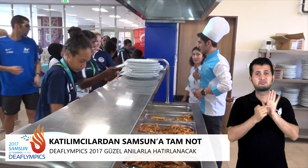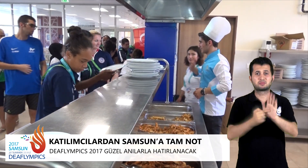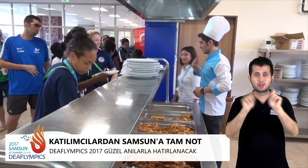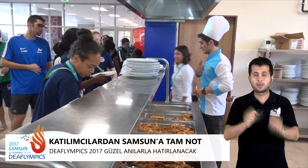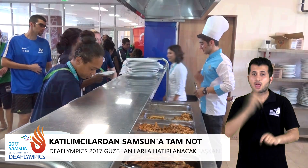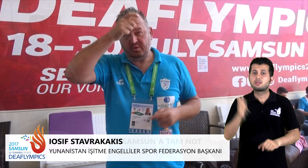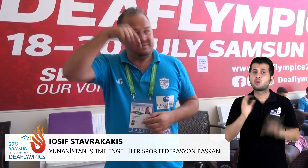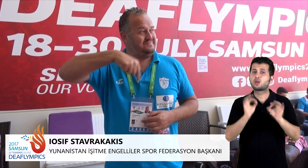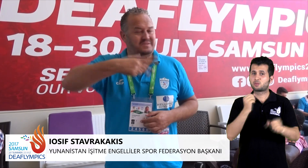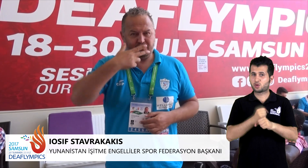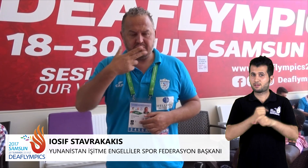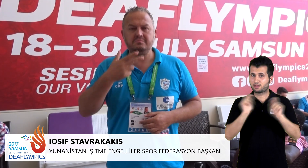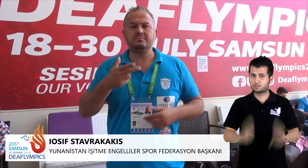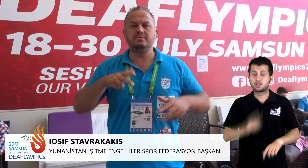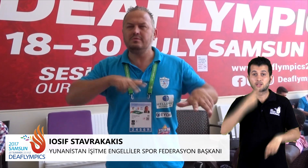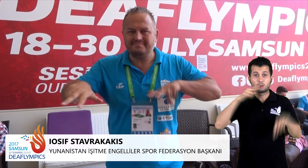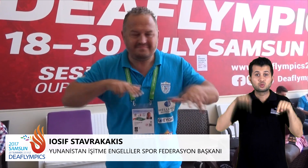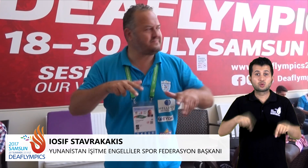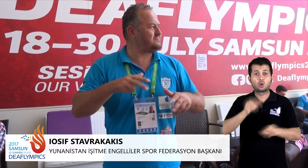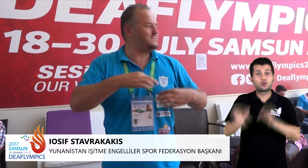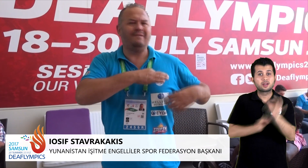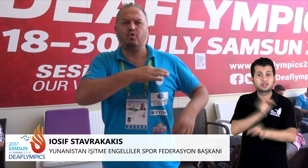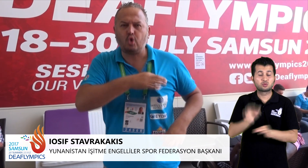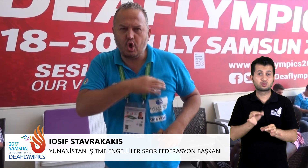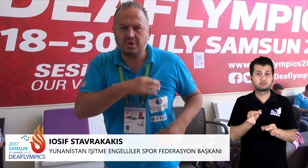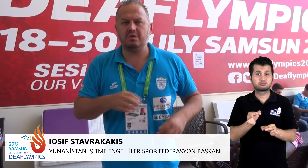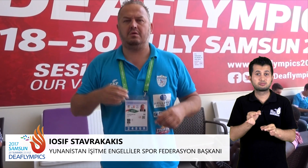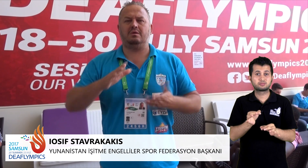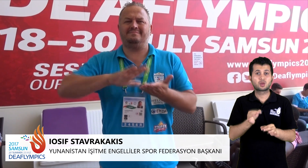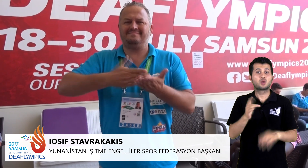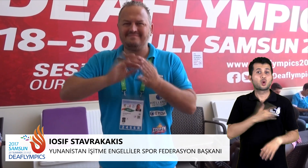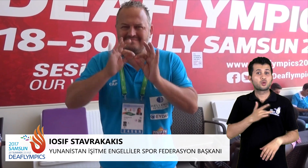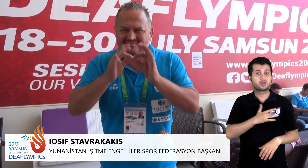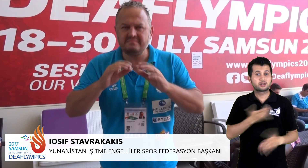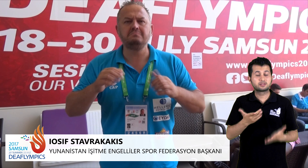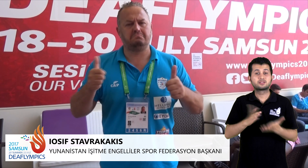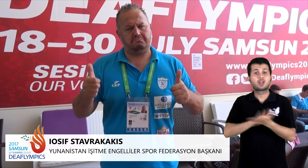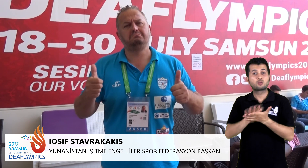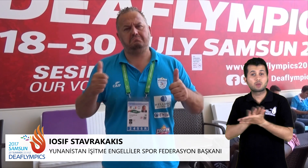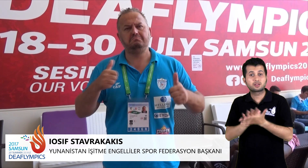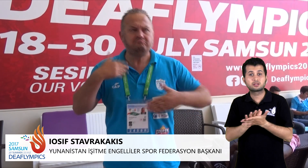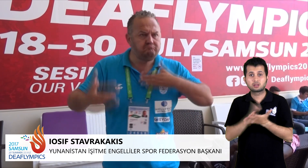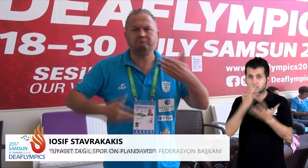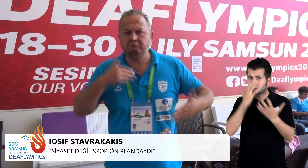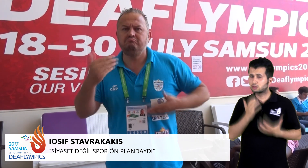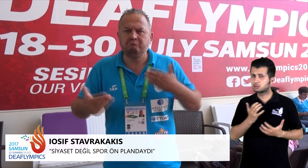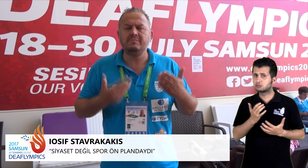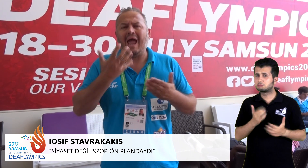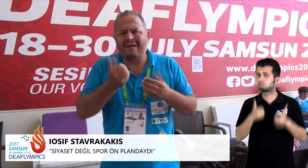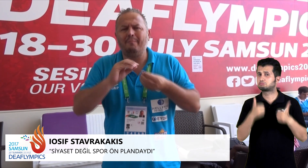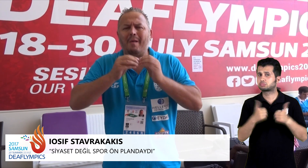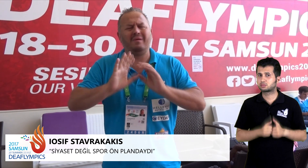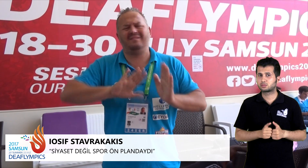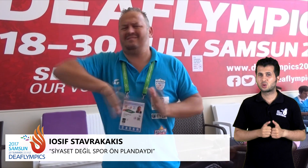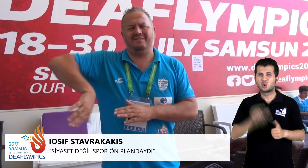de yerine getirdi. Samsun'da organizasyondakilerin, gönüllülerin ve tercümanların ilgisi çok iyi.